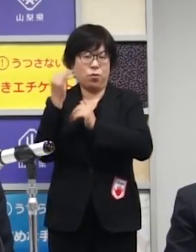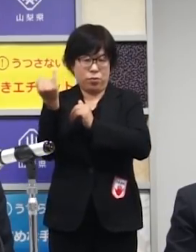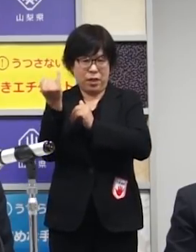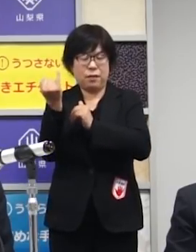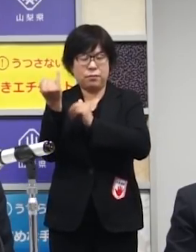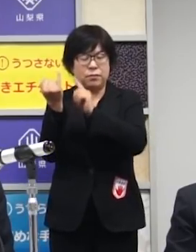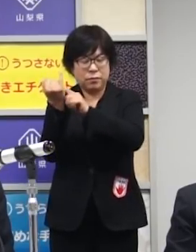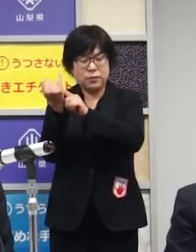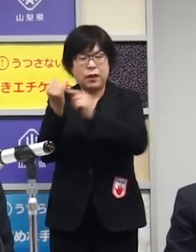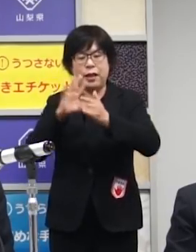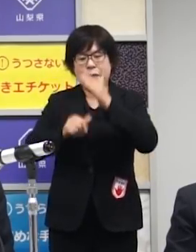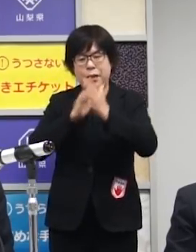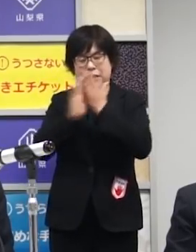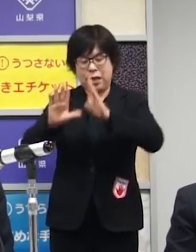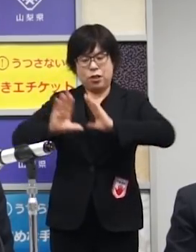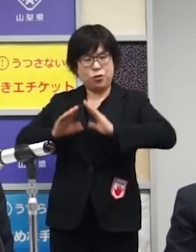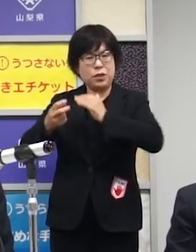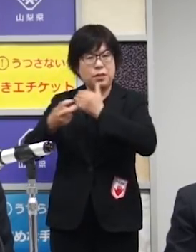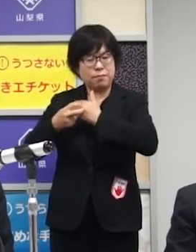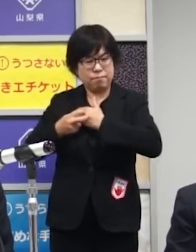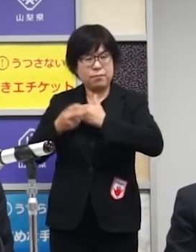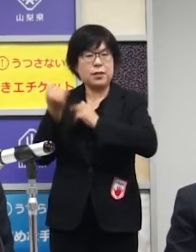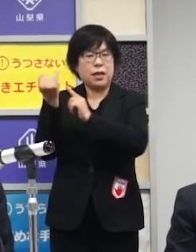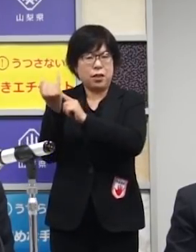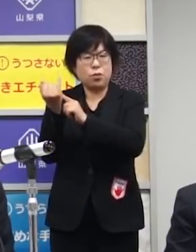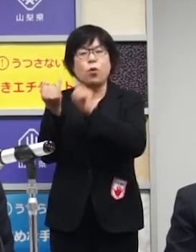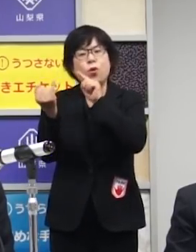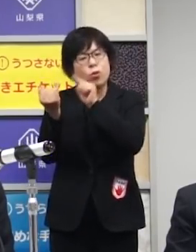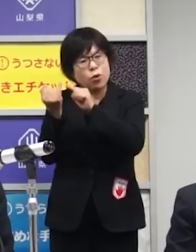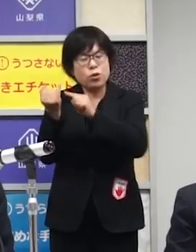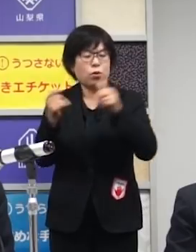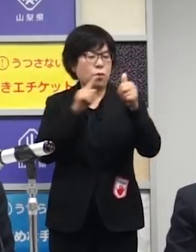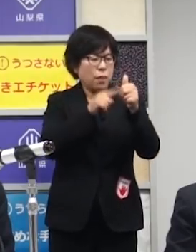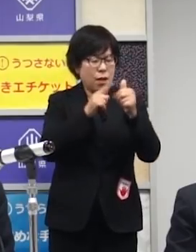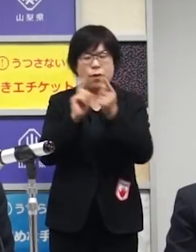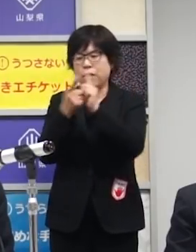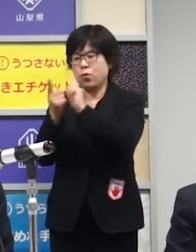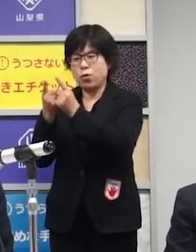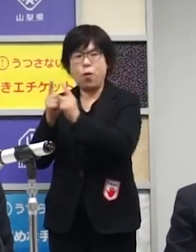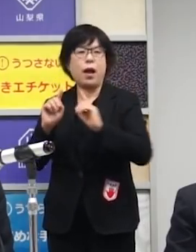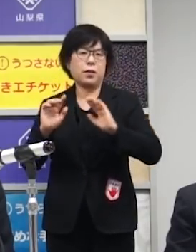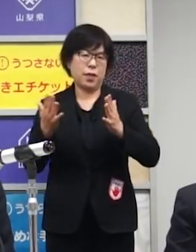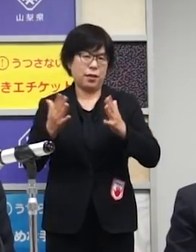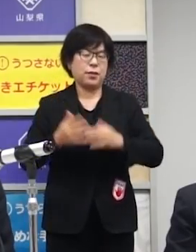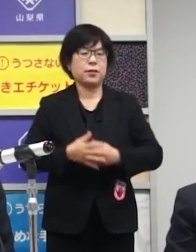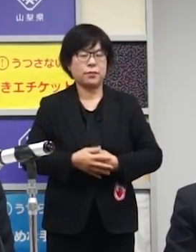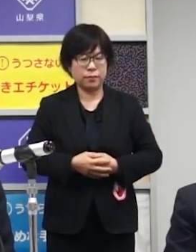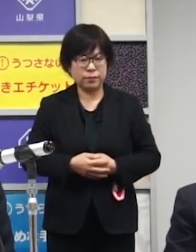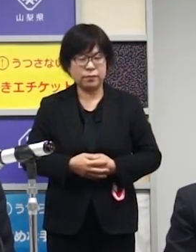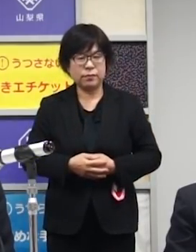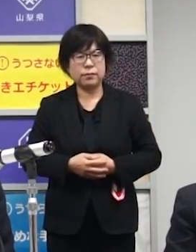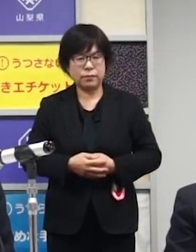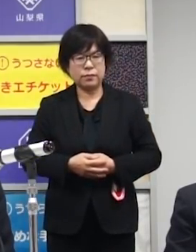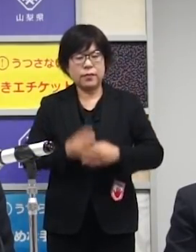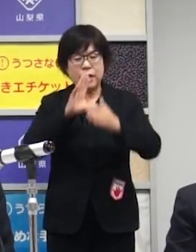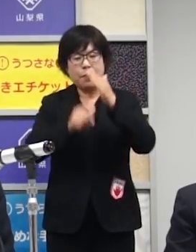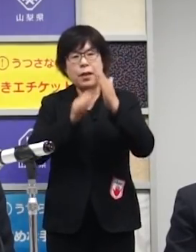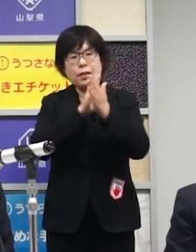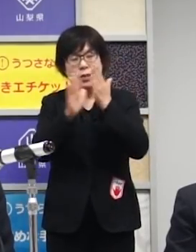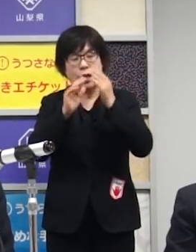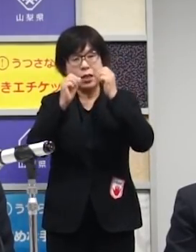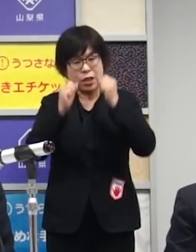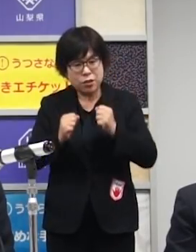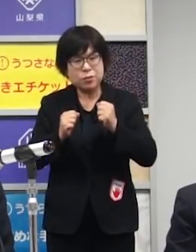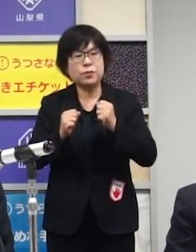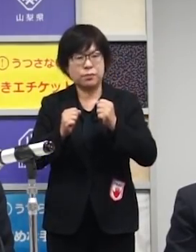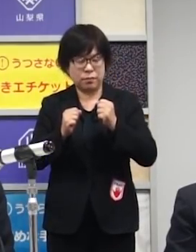関の受診者や濃厚接触者ではありません。念のためであります。本県在住の